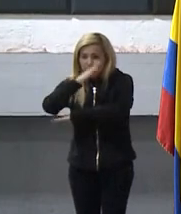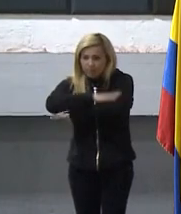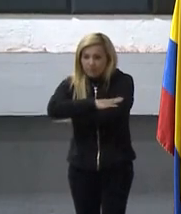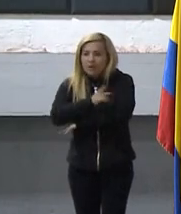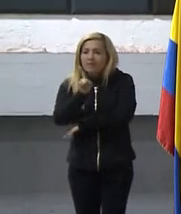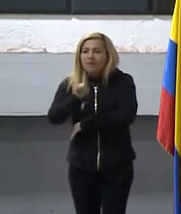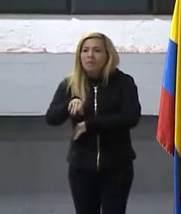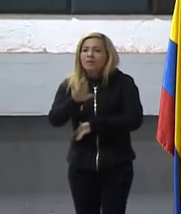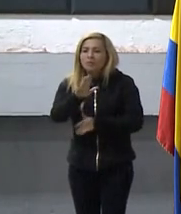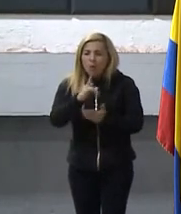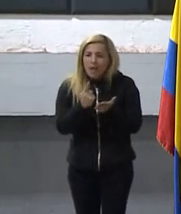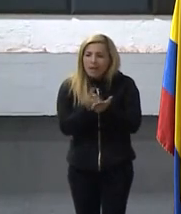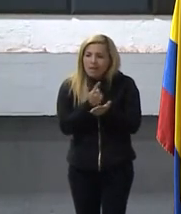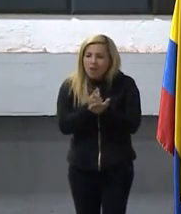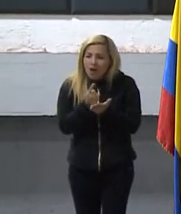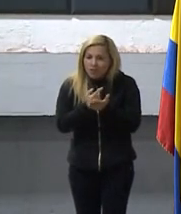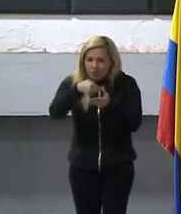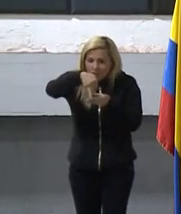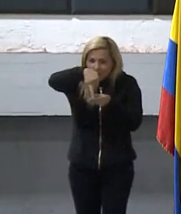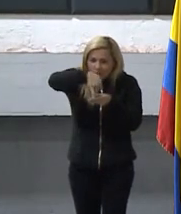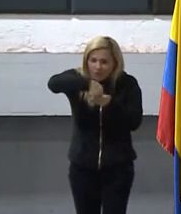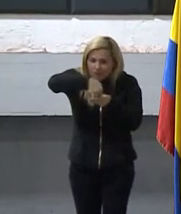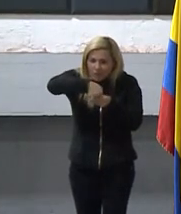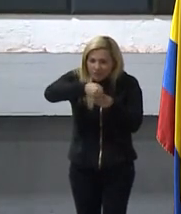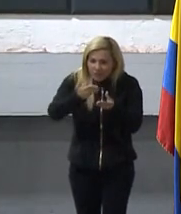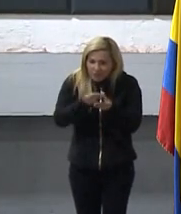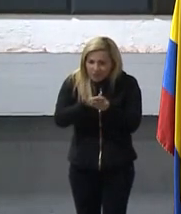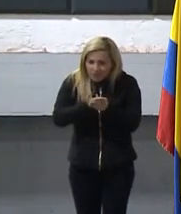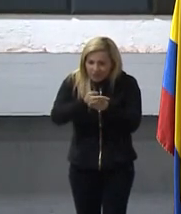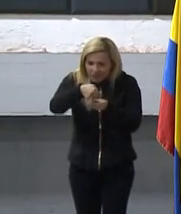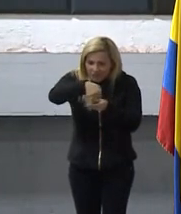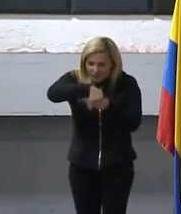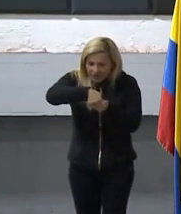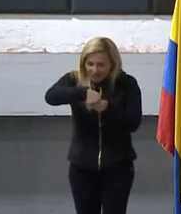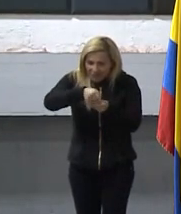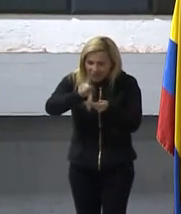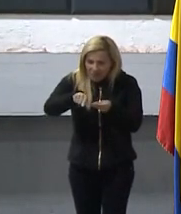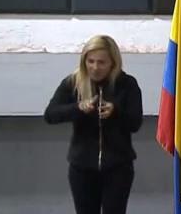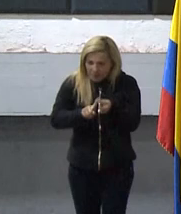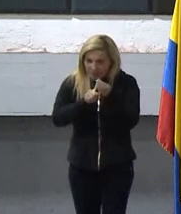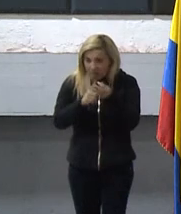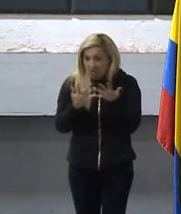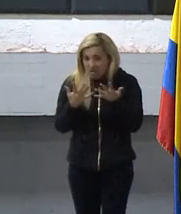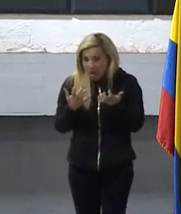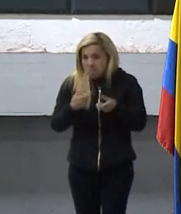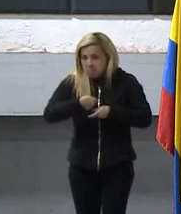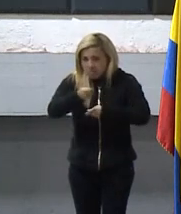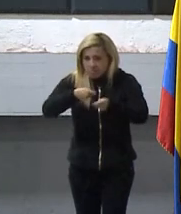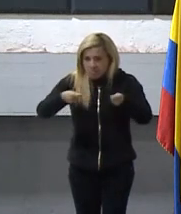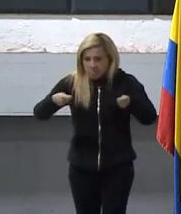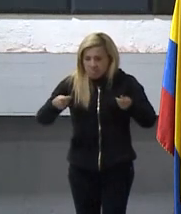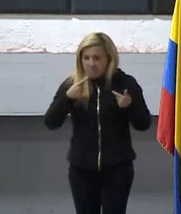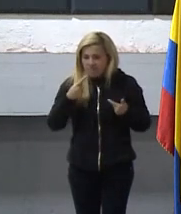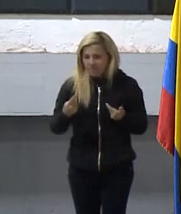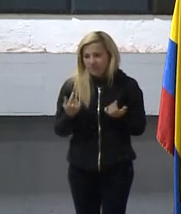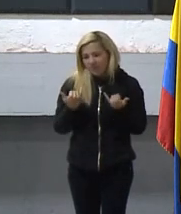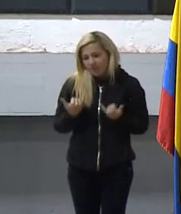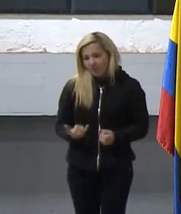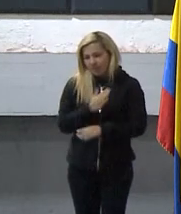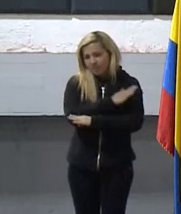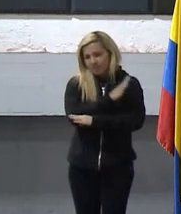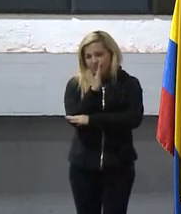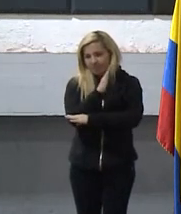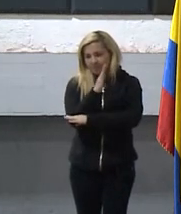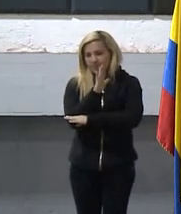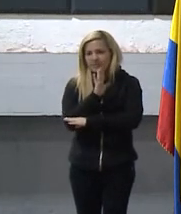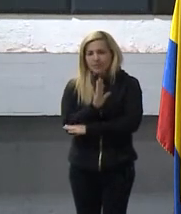separadores de página que son que sirven a su vez como invitación a esta primera parte de la jornada el encuentro con el rector y las